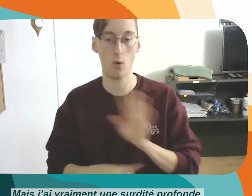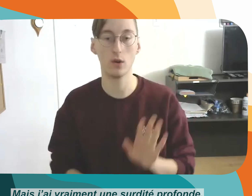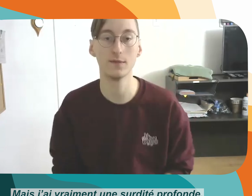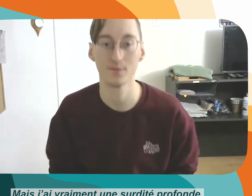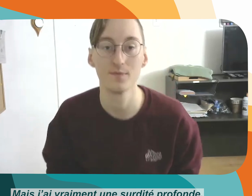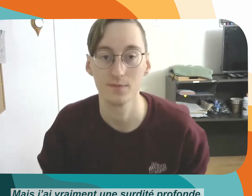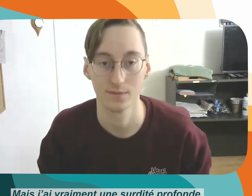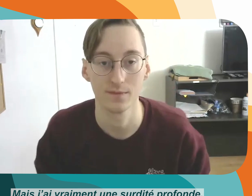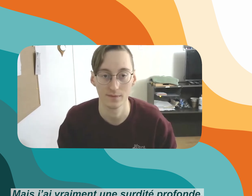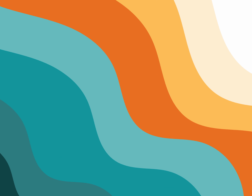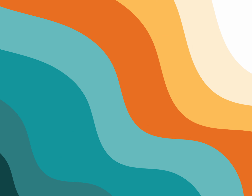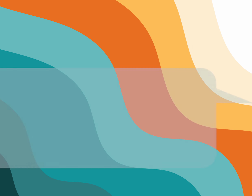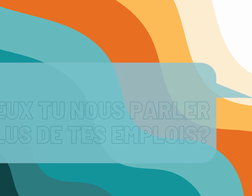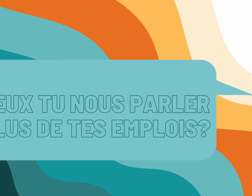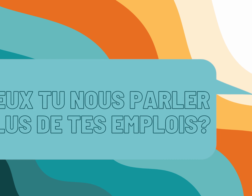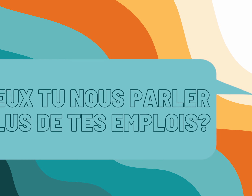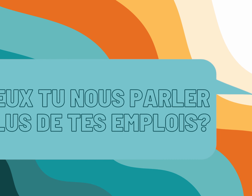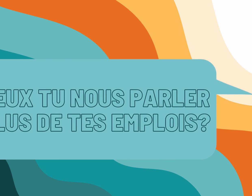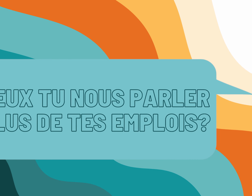mais j'ai vraiment une surdité profonde.